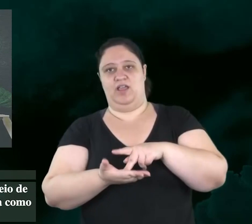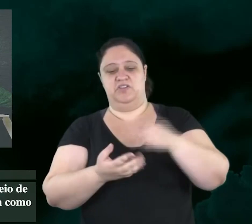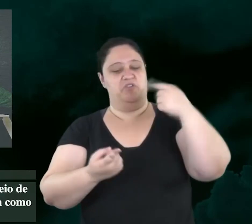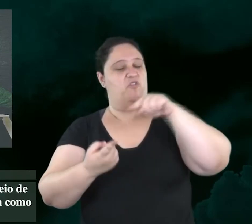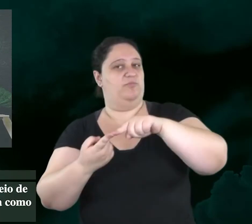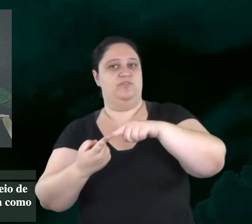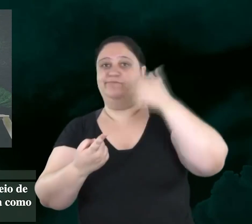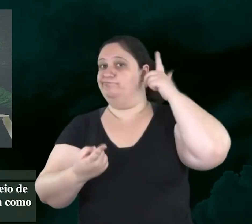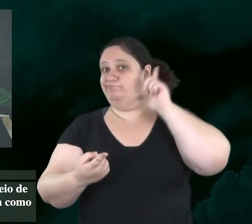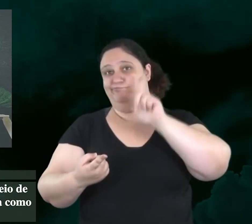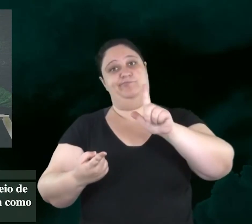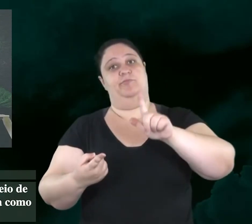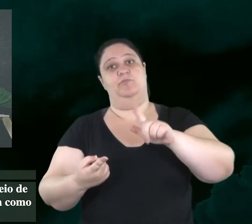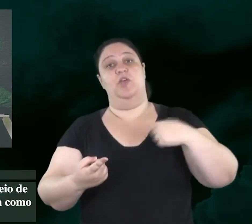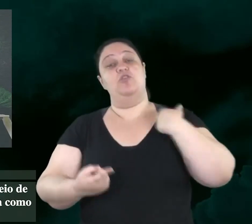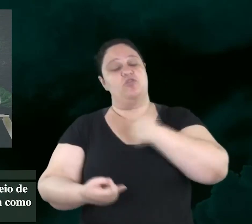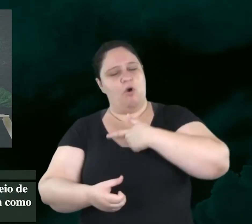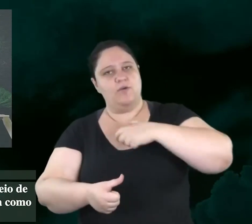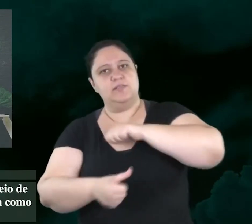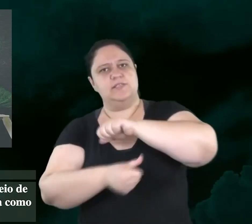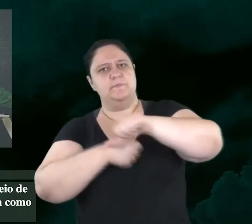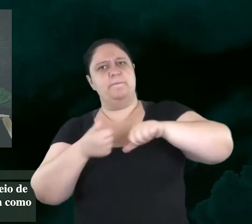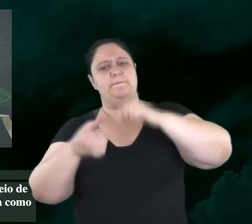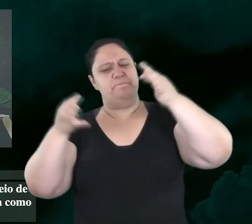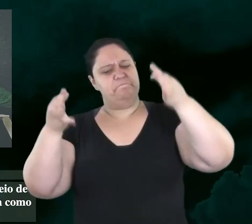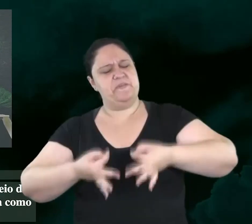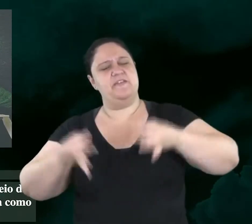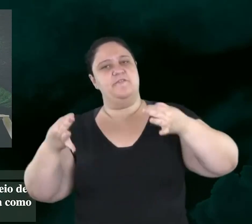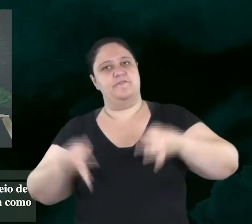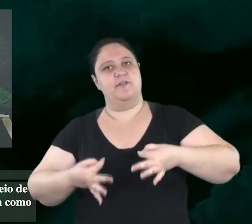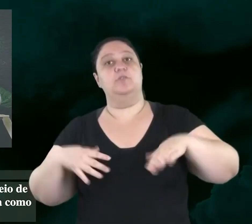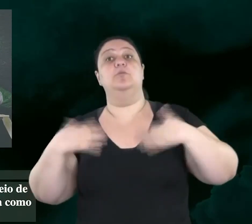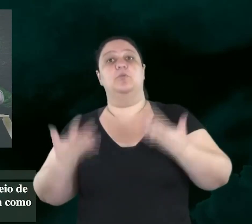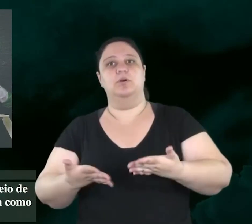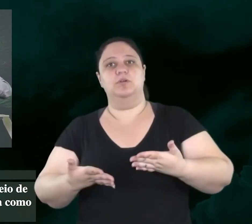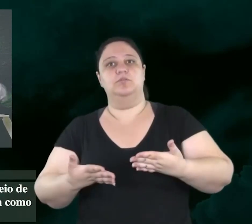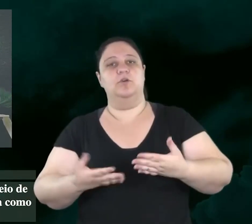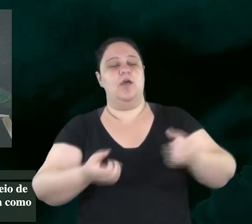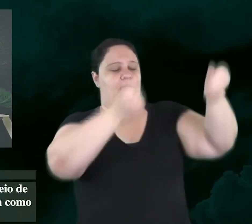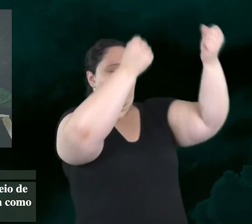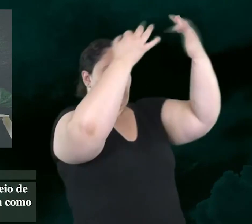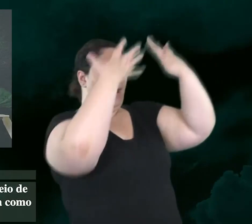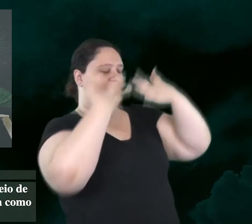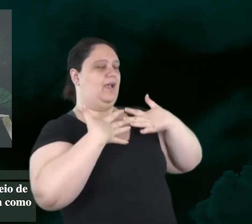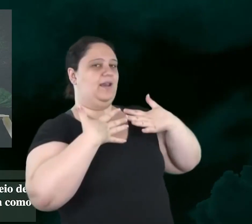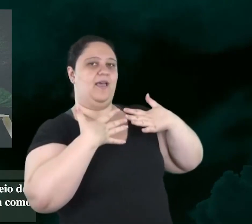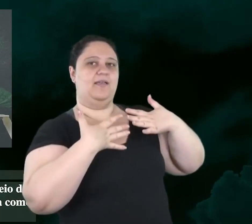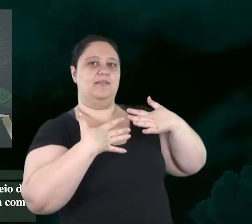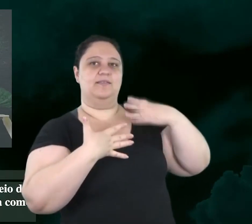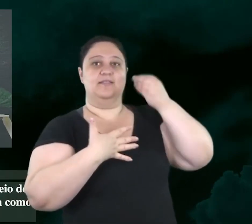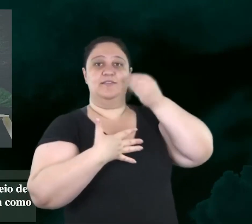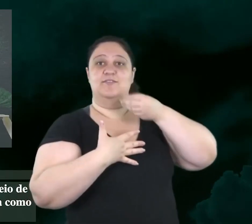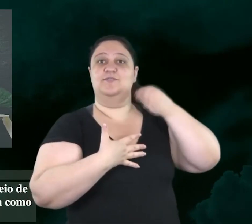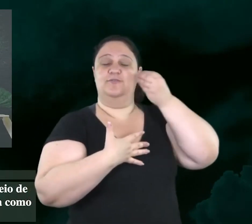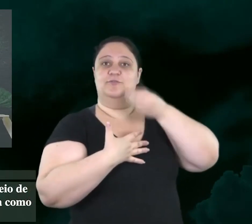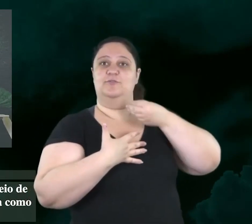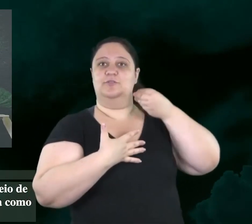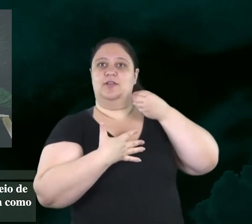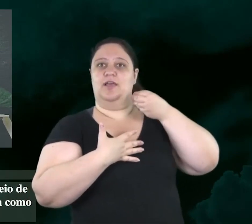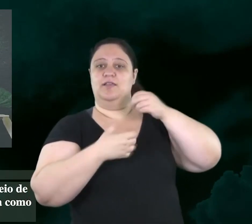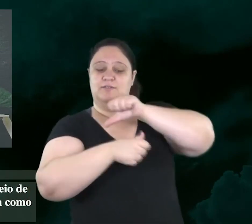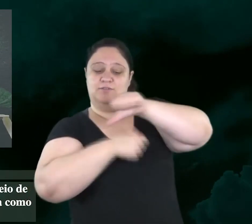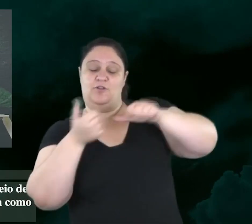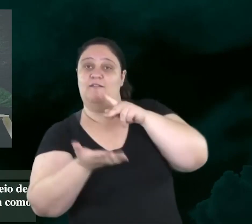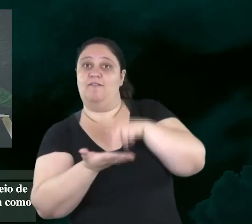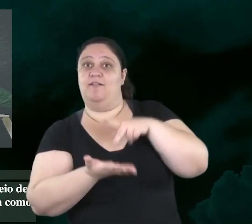nossa só é alcançada quando essa graça que desfrutamos se torna a nossa realidade.